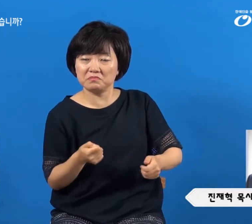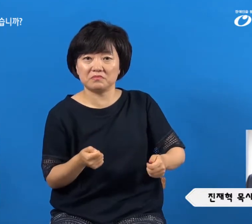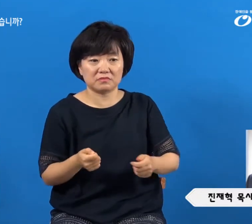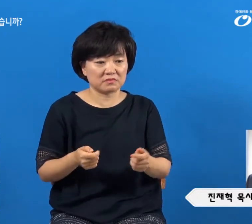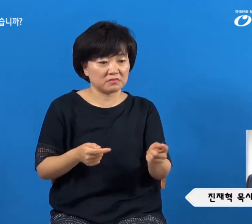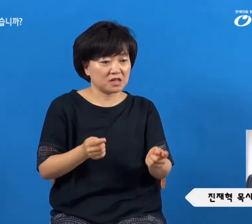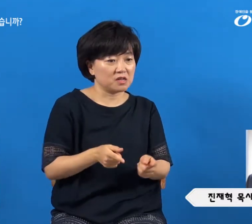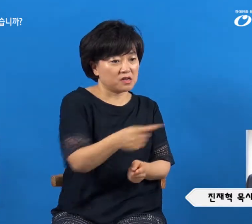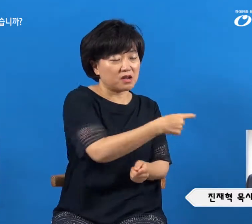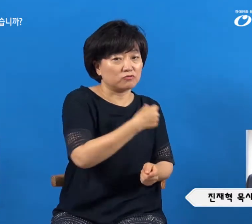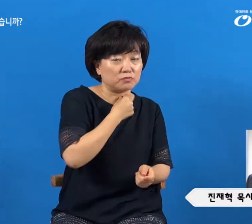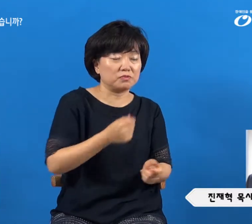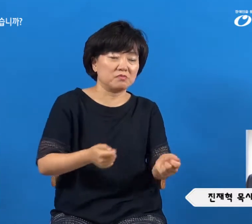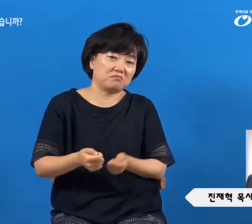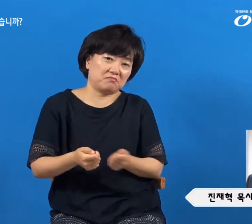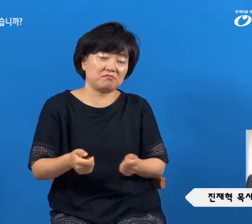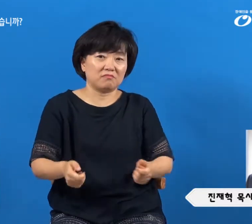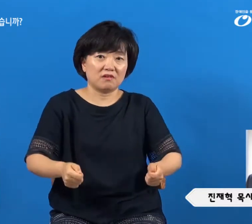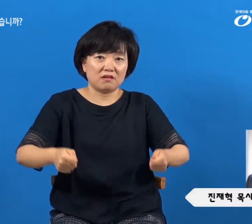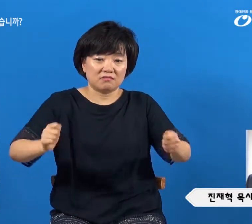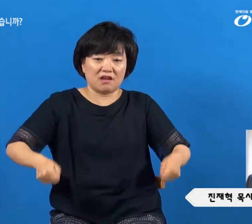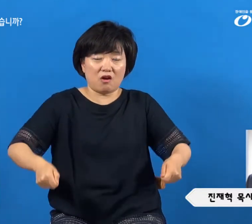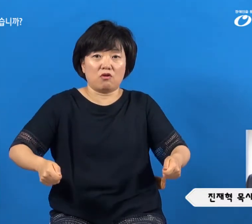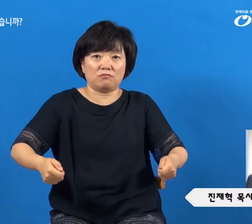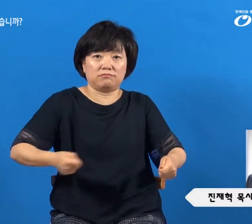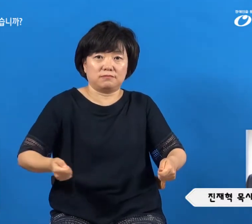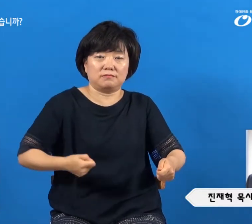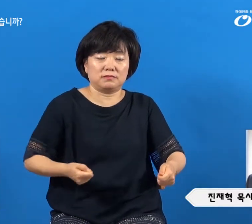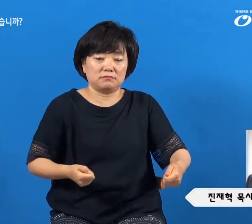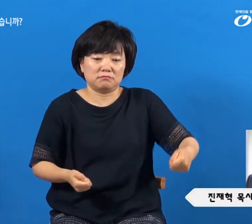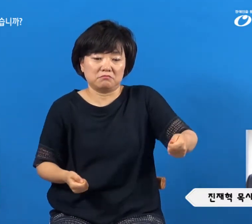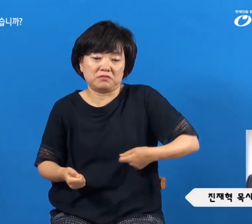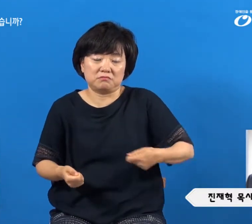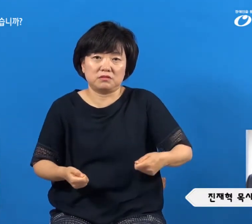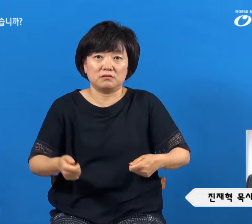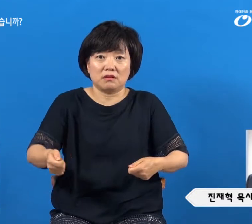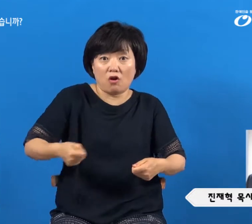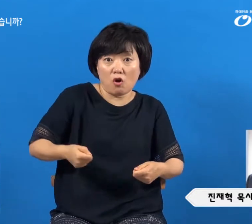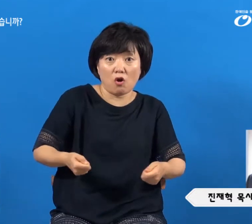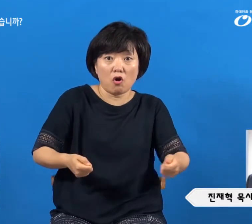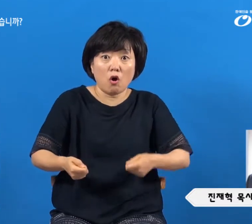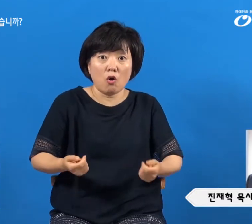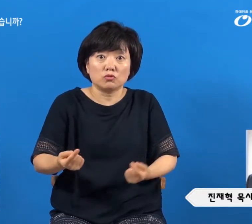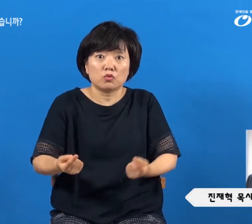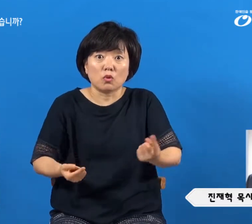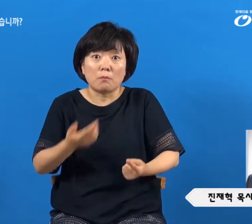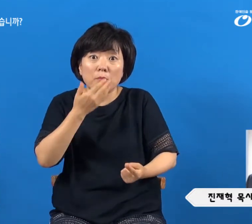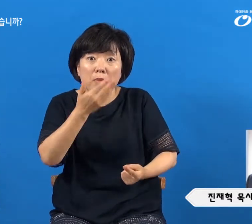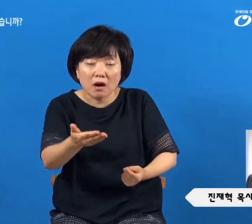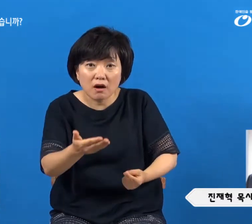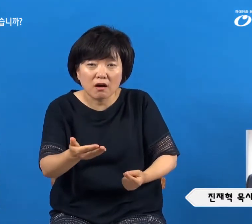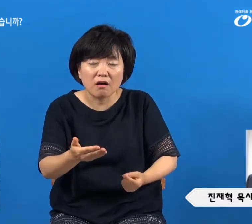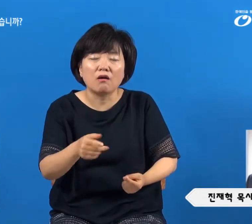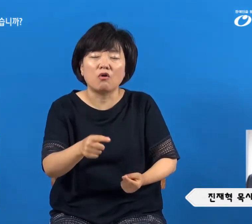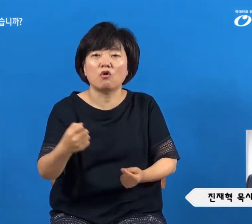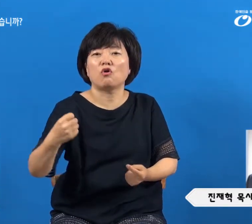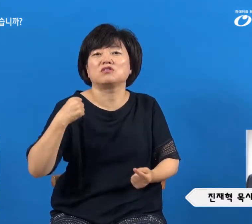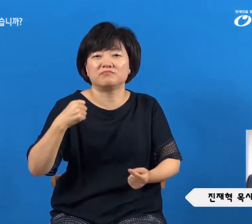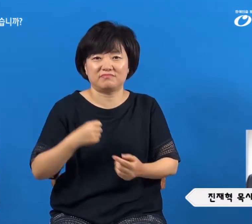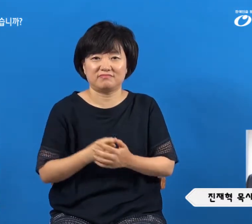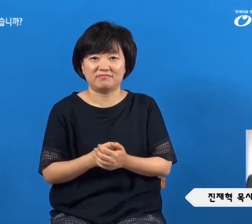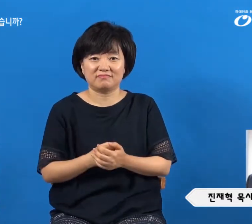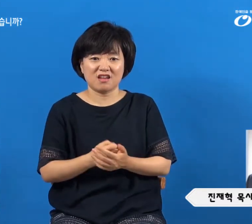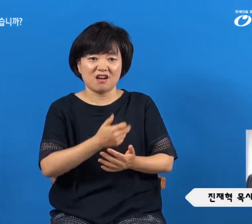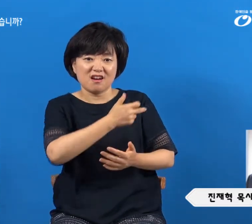왼쪽으로 제어해서 순종하도록 말에 재갈을 물리는 장면을 성경은 설명합니다.